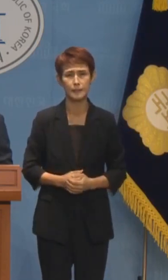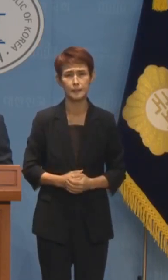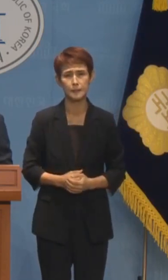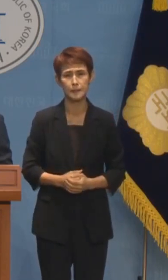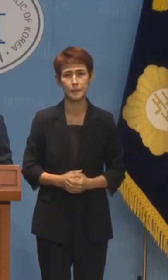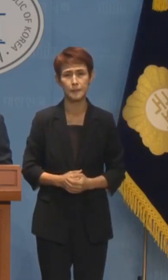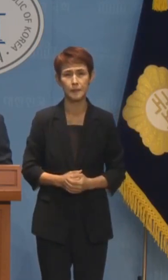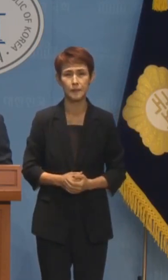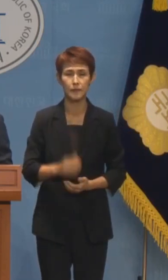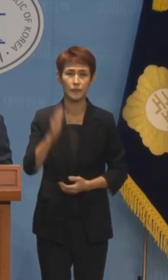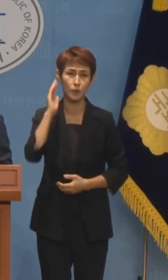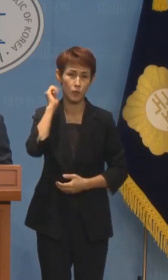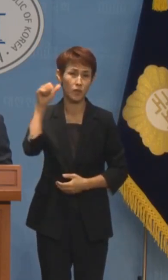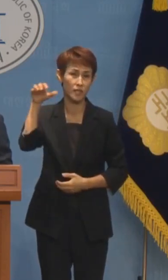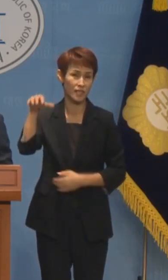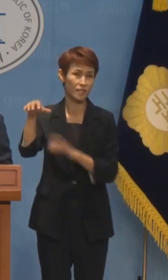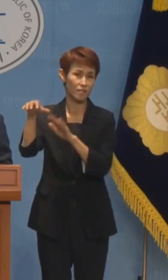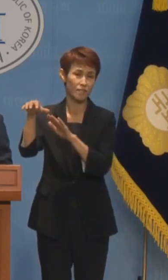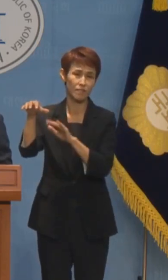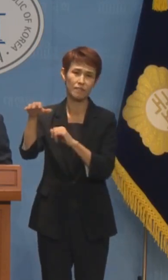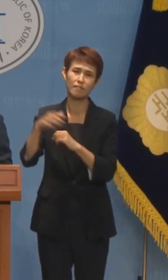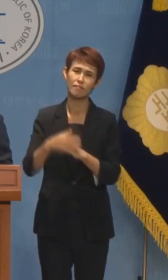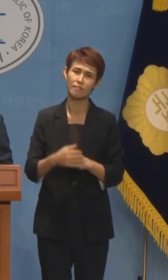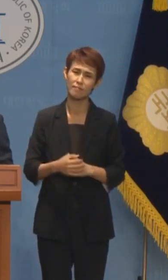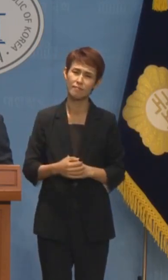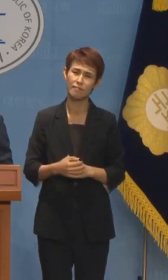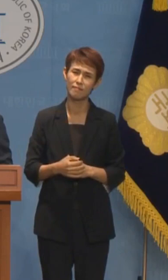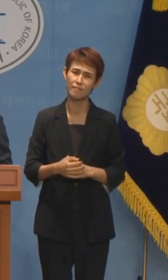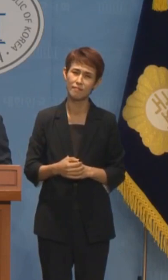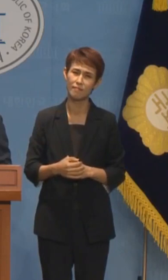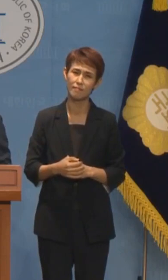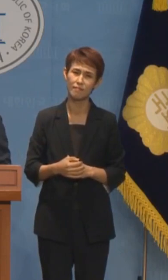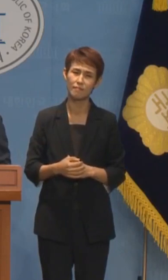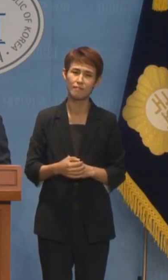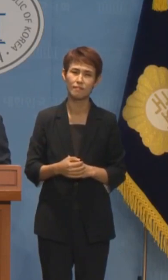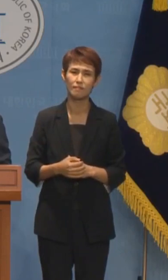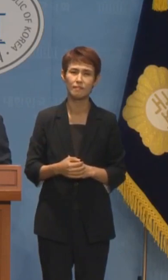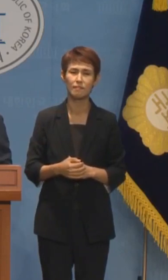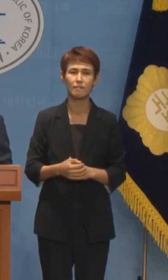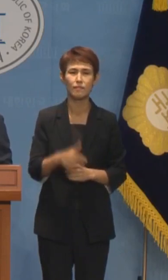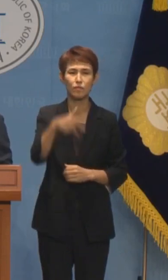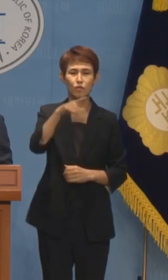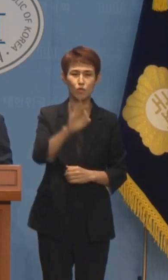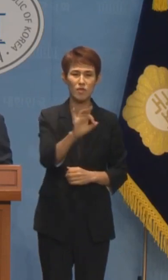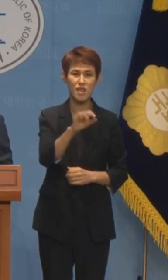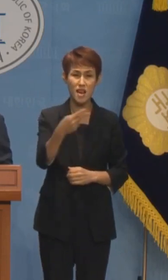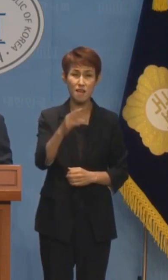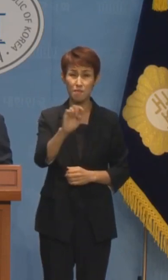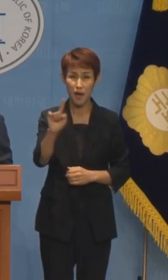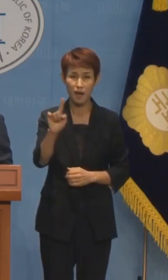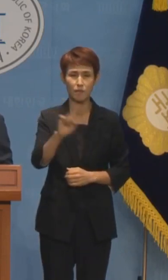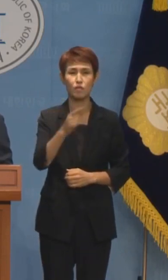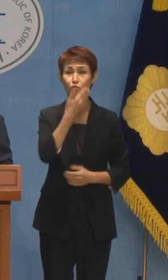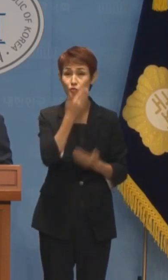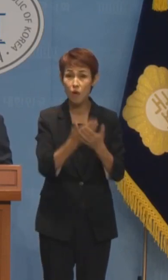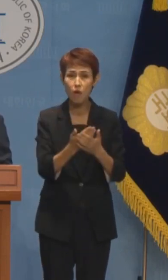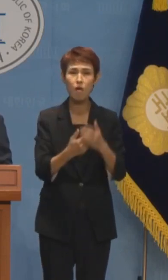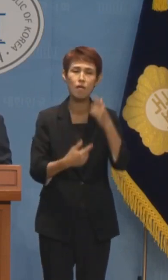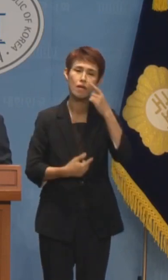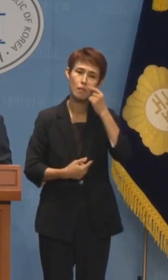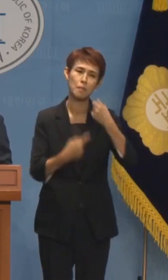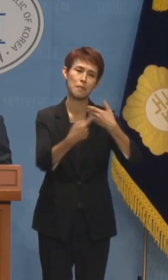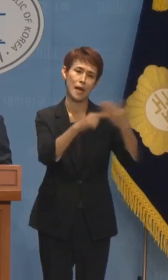용산 대통령실의 이름바 중일 정신 중요한 것은 일본의